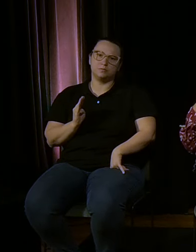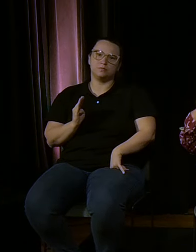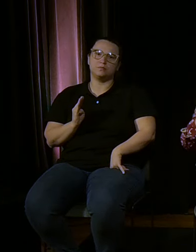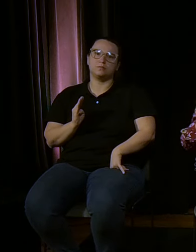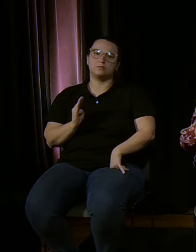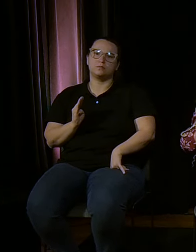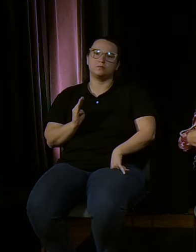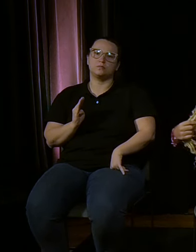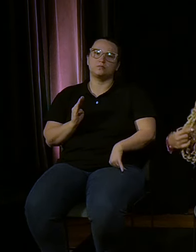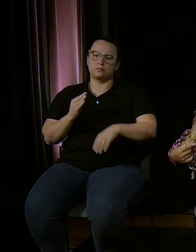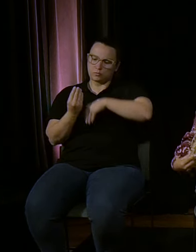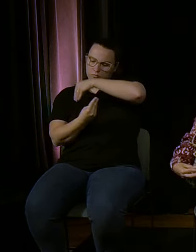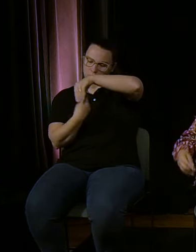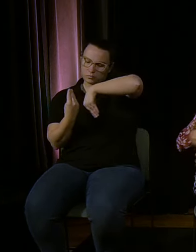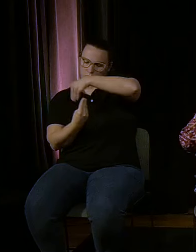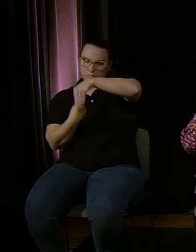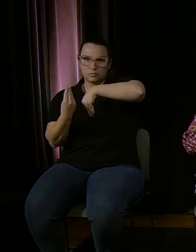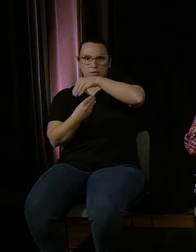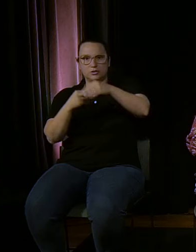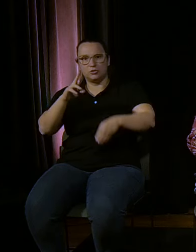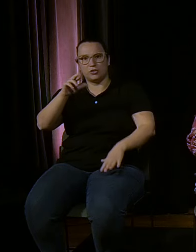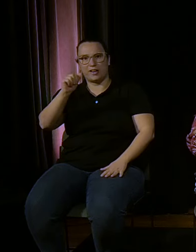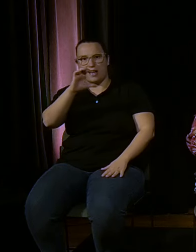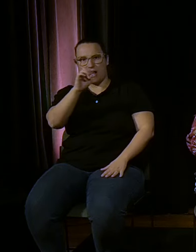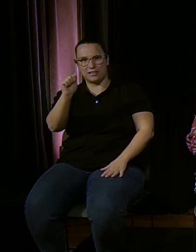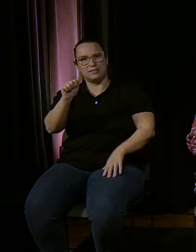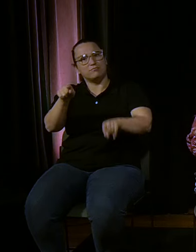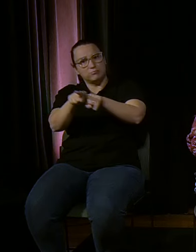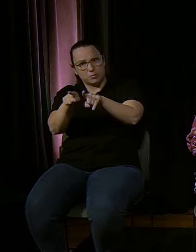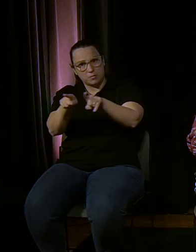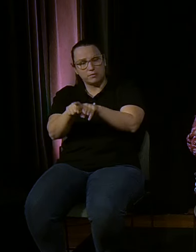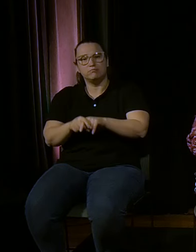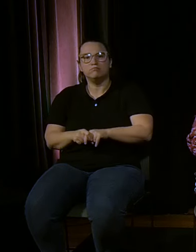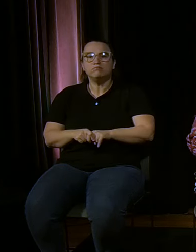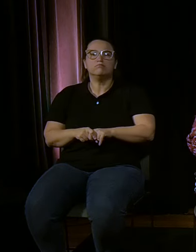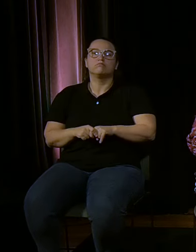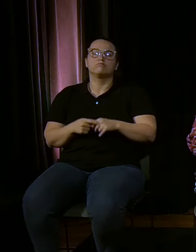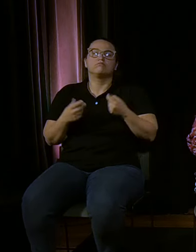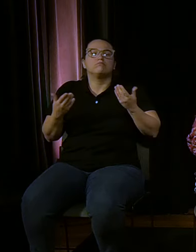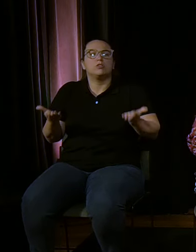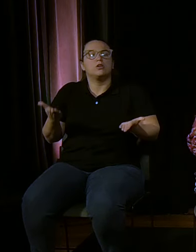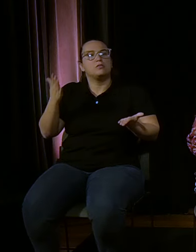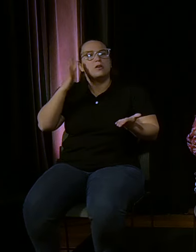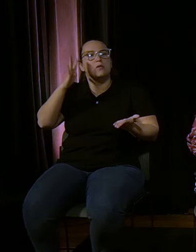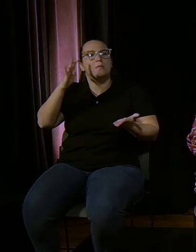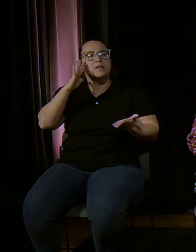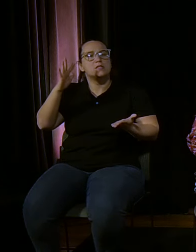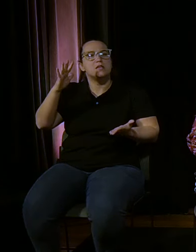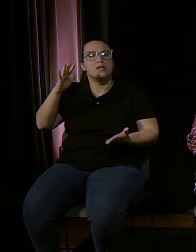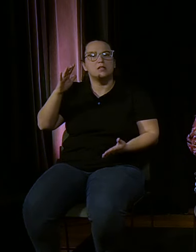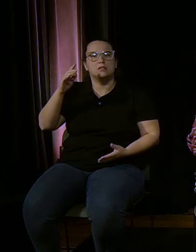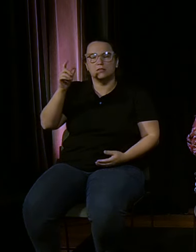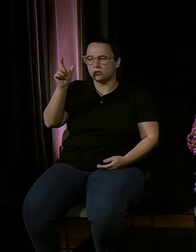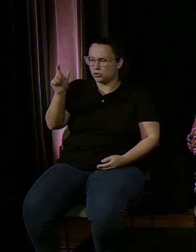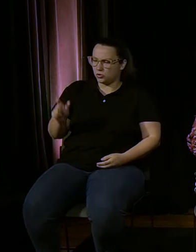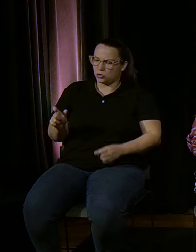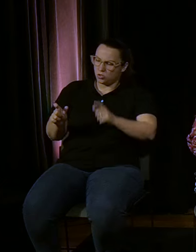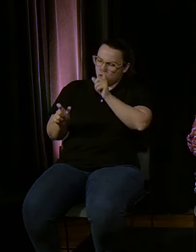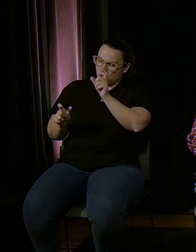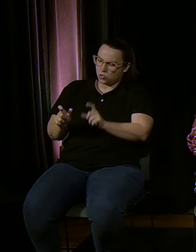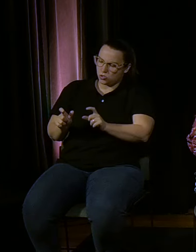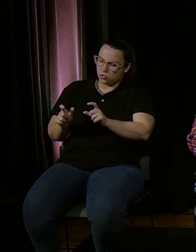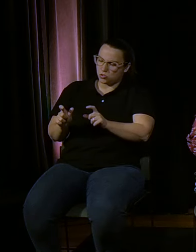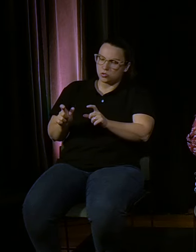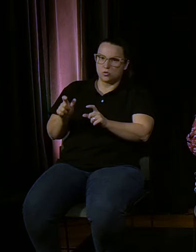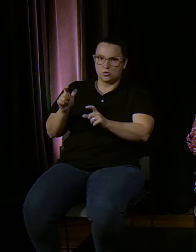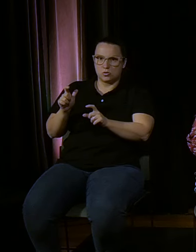de mestiçagem também. E eu fiquei pensando em duas pensadoras, pensando em conectar esses dois